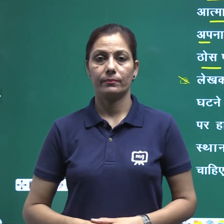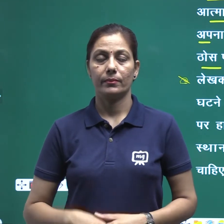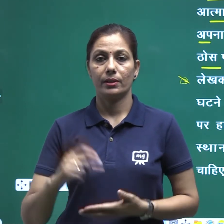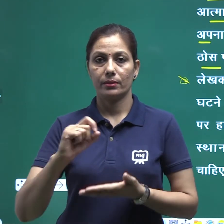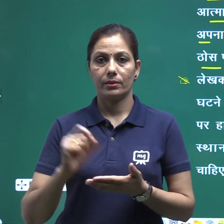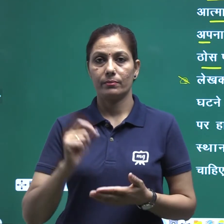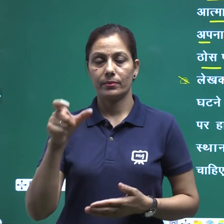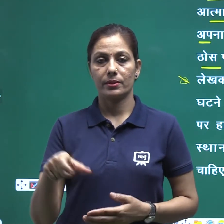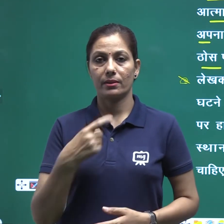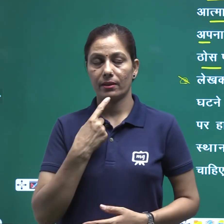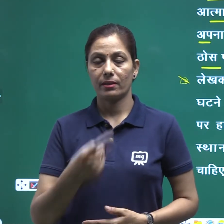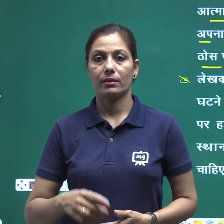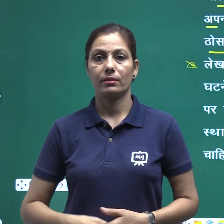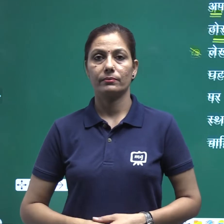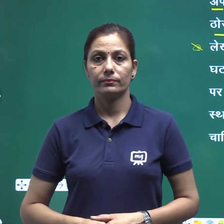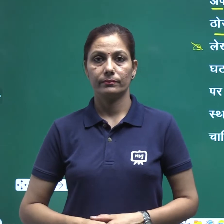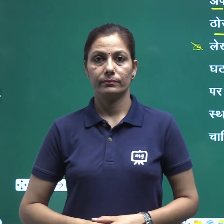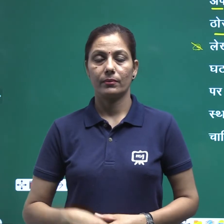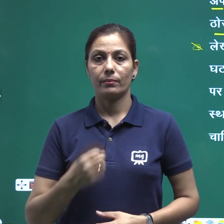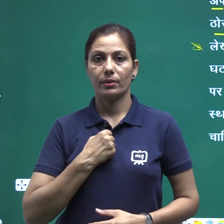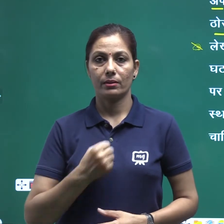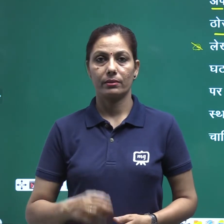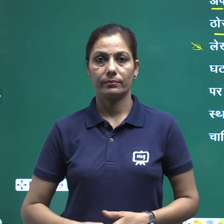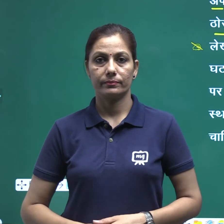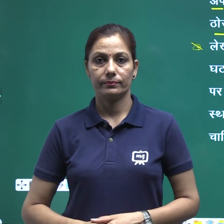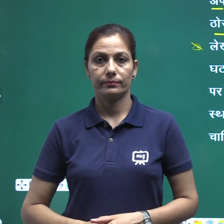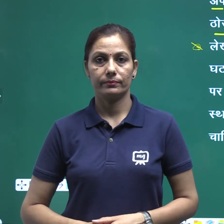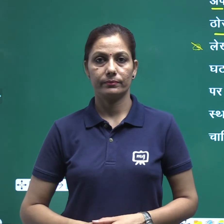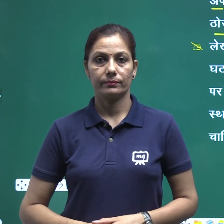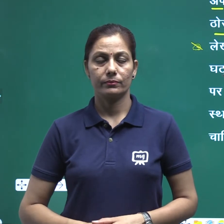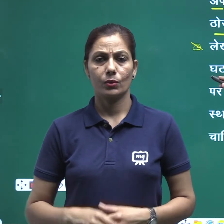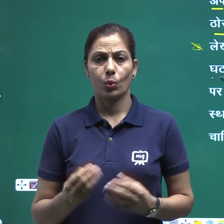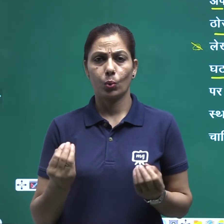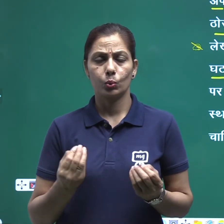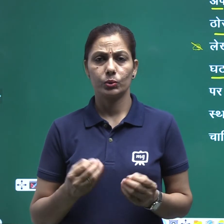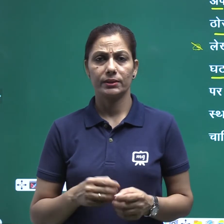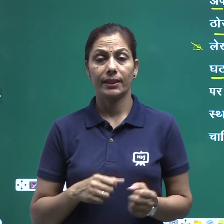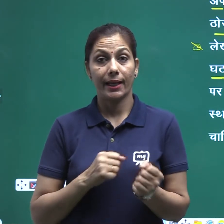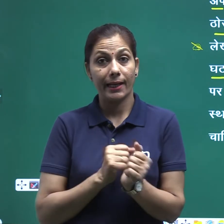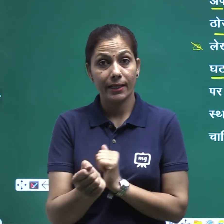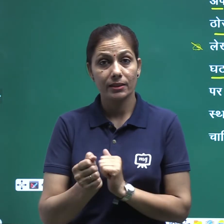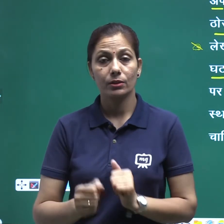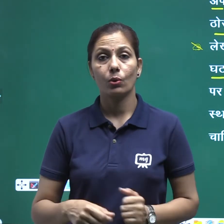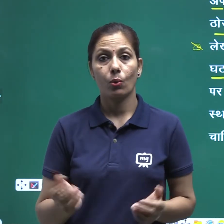लेखक कहता है कि हमें कुछ घटने के इंतजार में